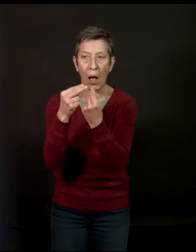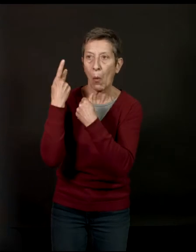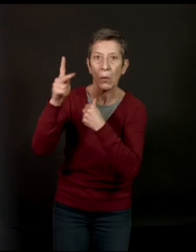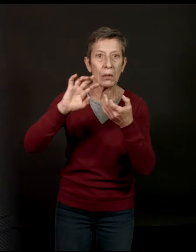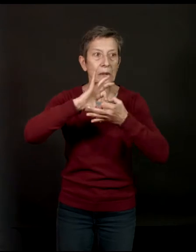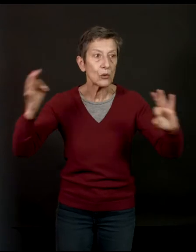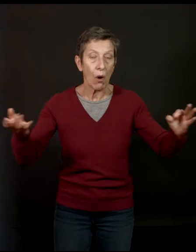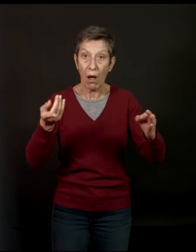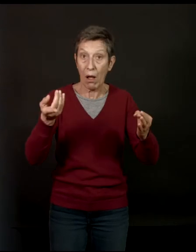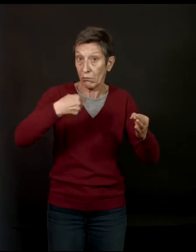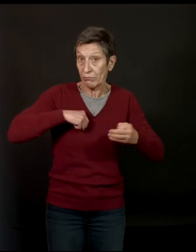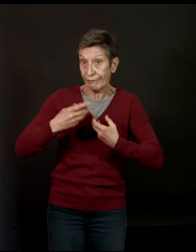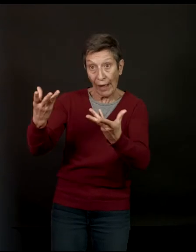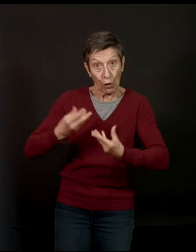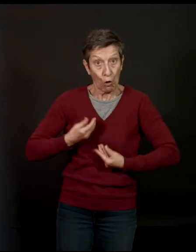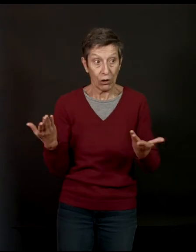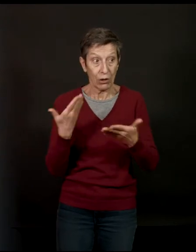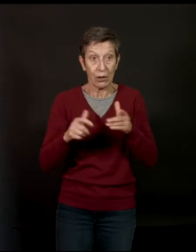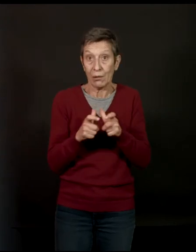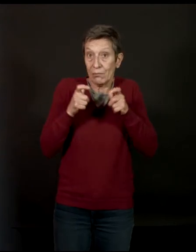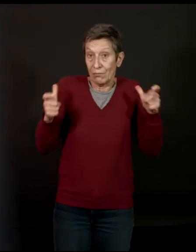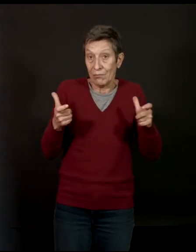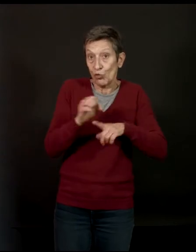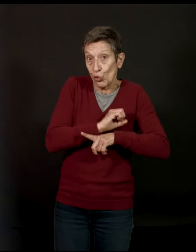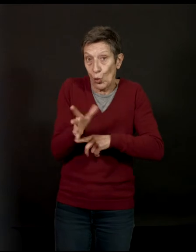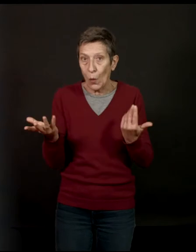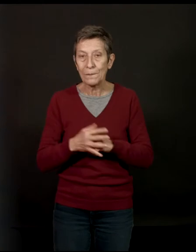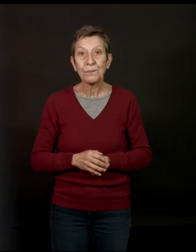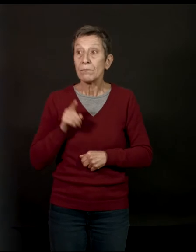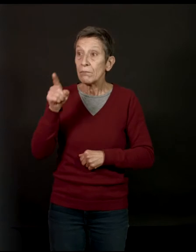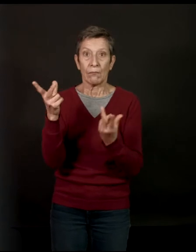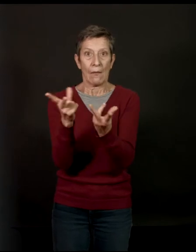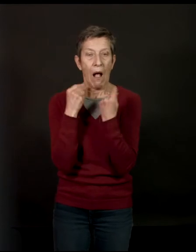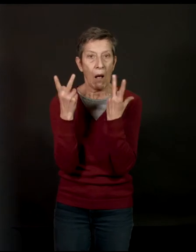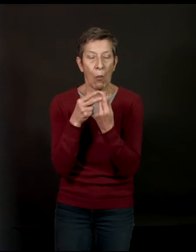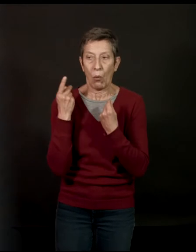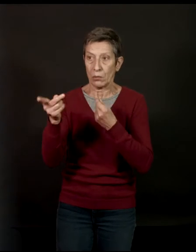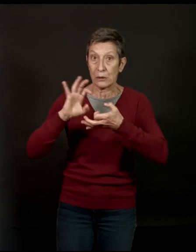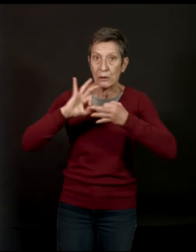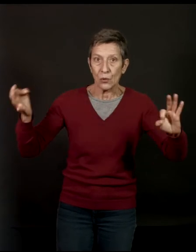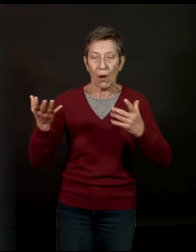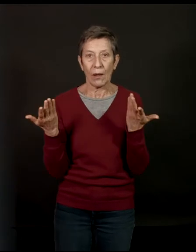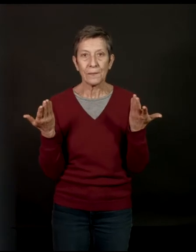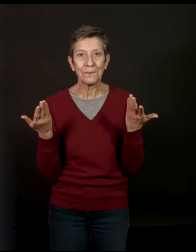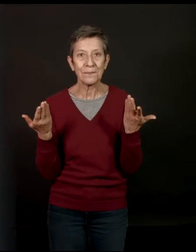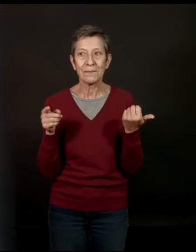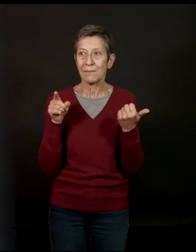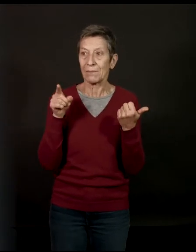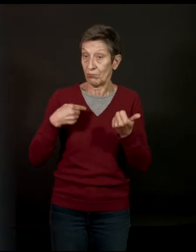recevait des personnes dans les journaux. Et les gens m'ont raconté leur histoire. Et c'est sûr que ce n pas un billet d